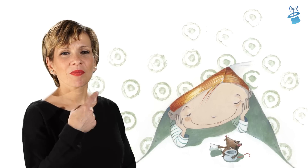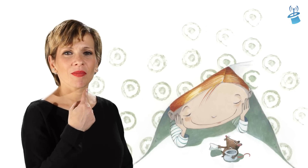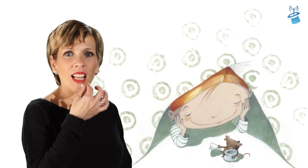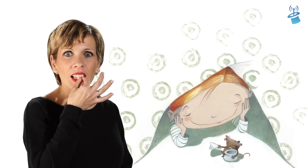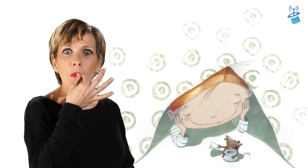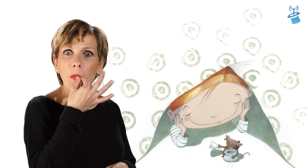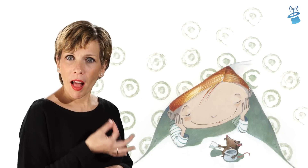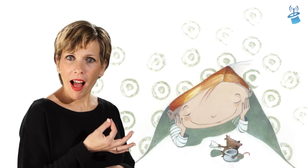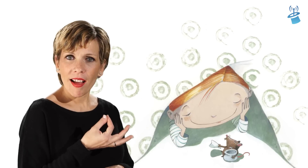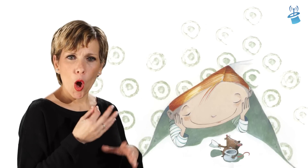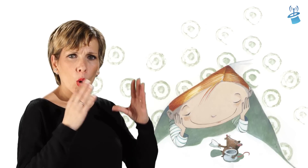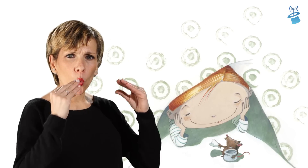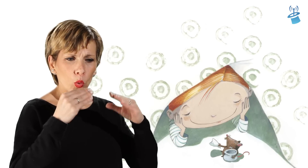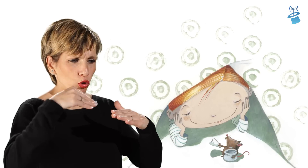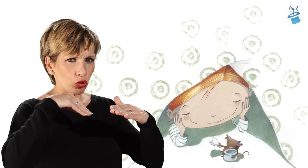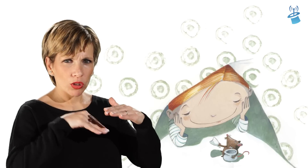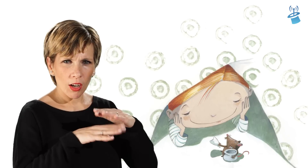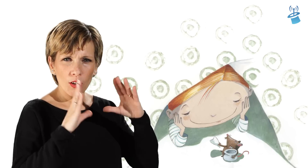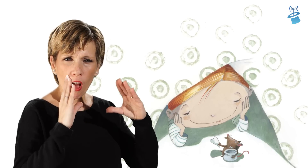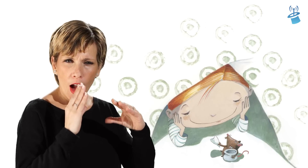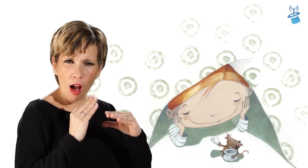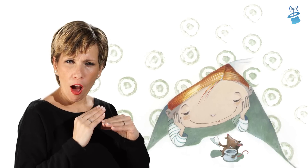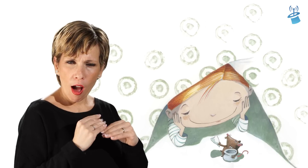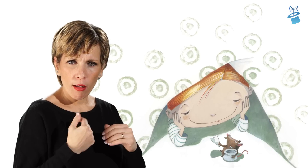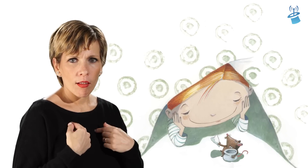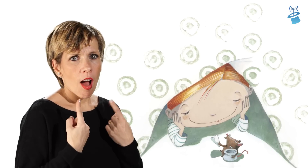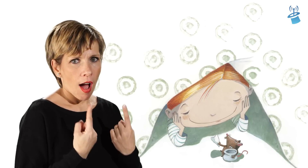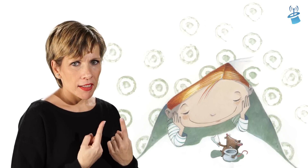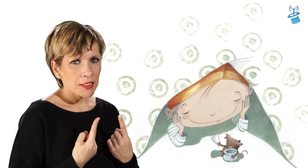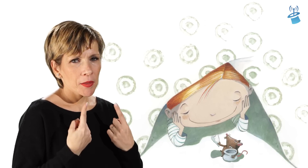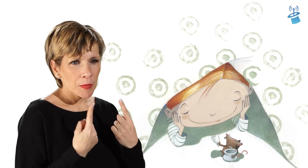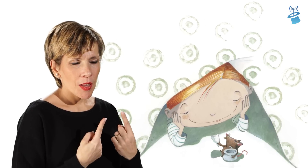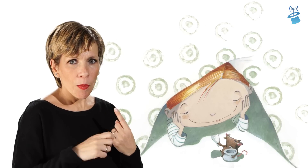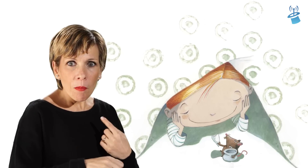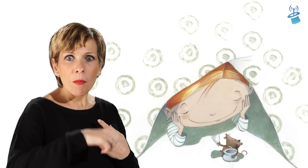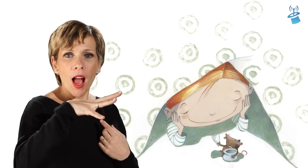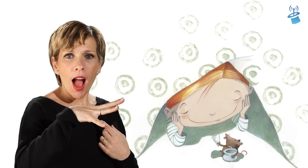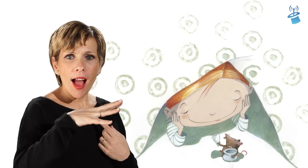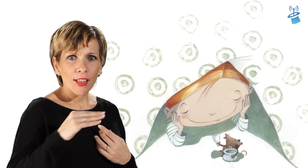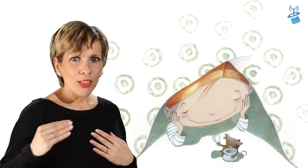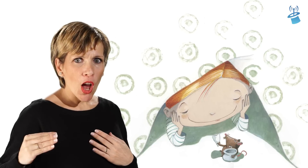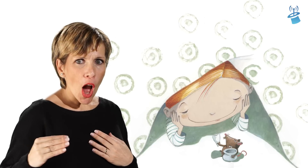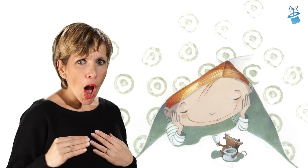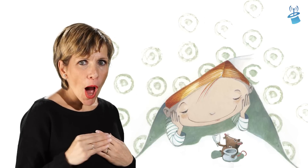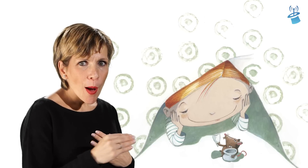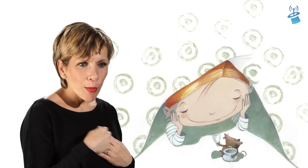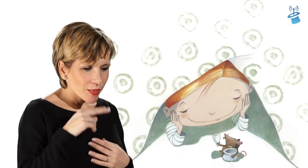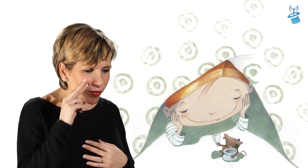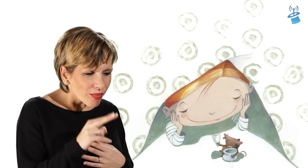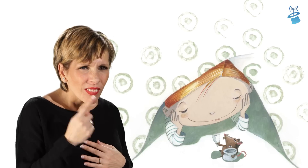Quando mi cadranno i dentini, li metterò sotto il cuscino e di notte aspetterò con la luce accesa il